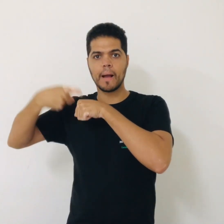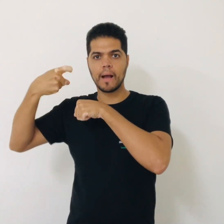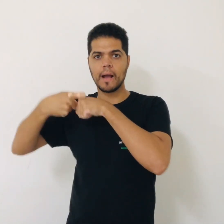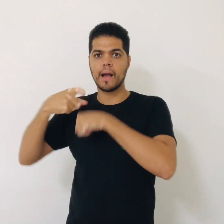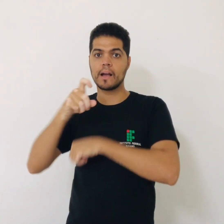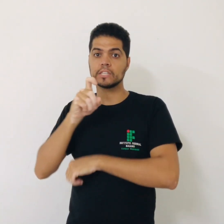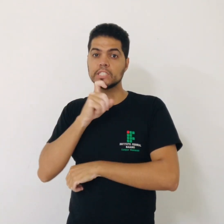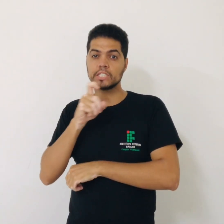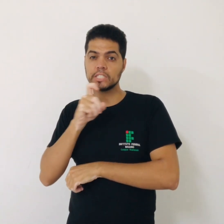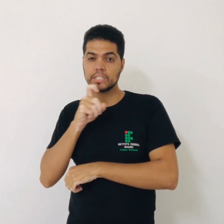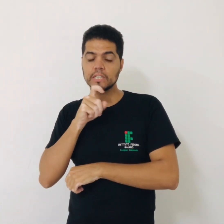Paraguai.